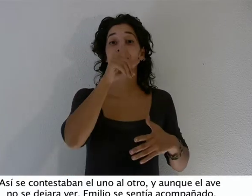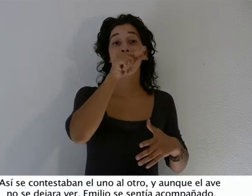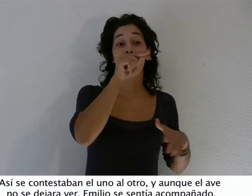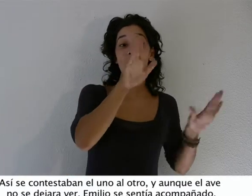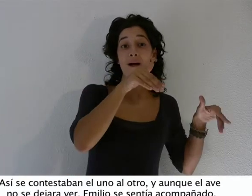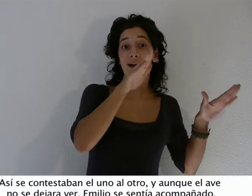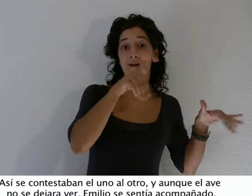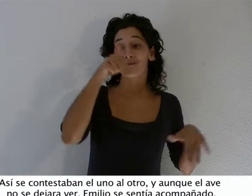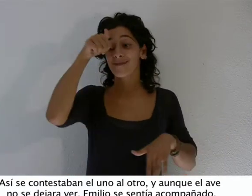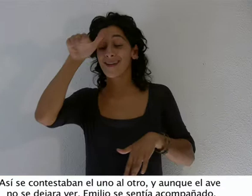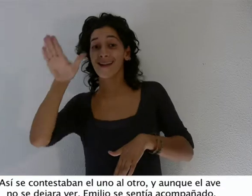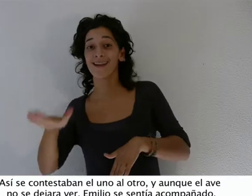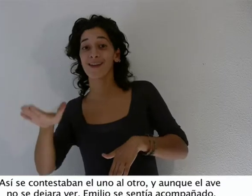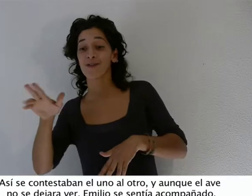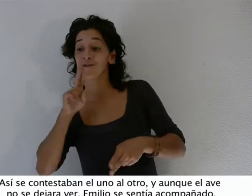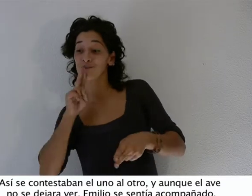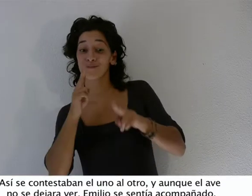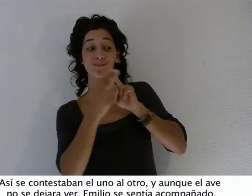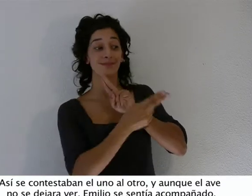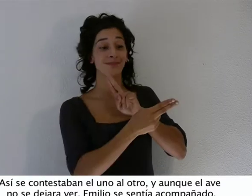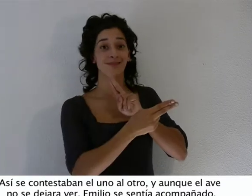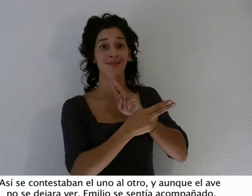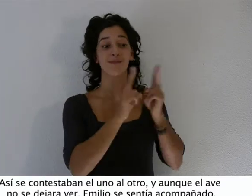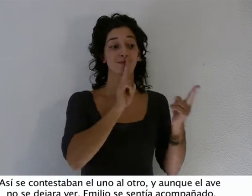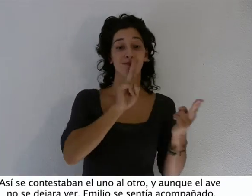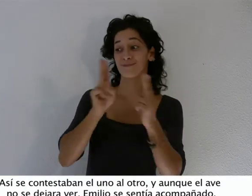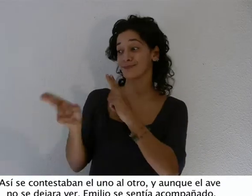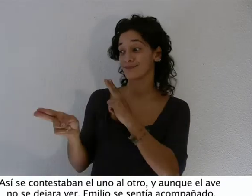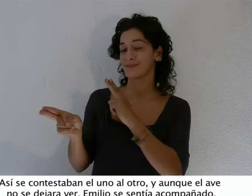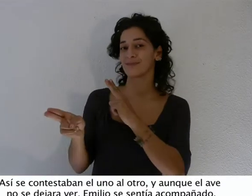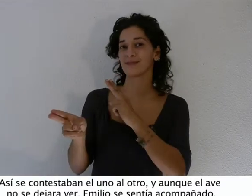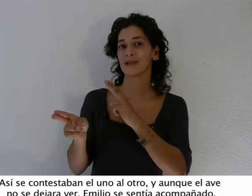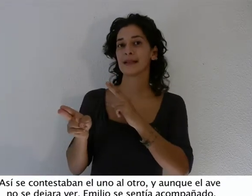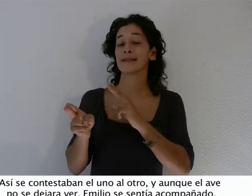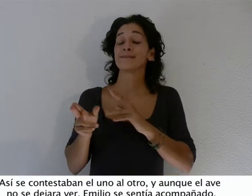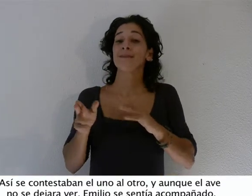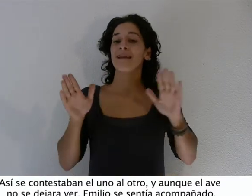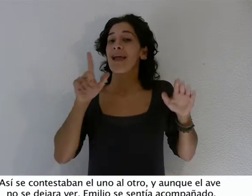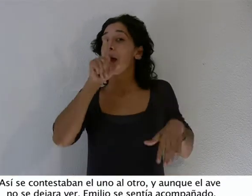Así se contestaban el uno al otro, y aunque el ave no se dejara ver, Emilio se sentía